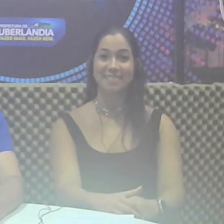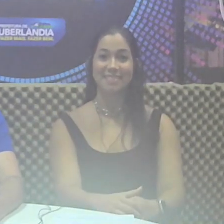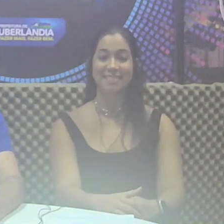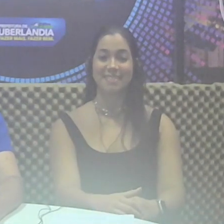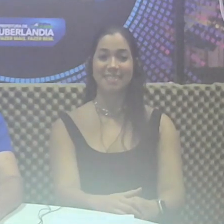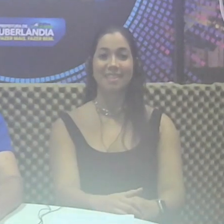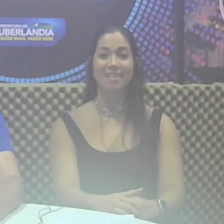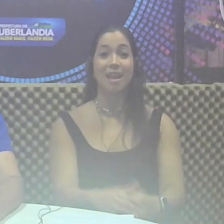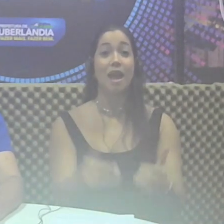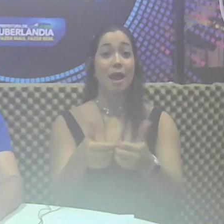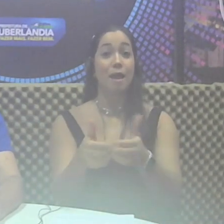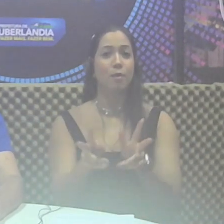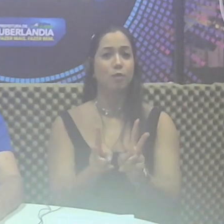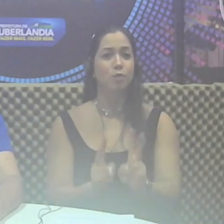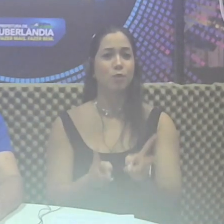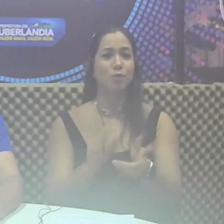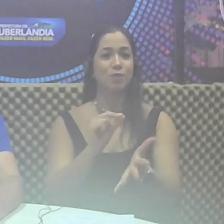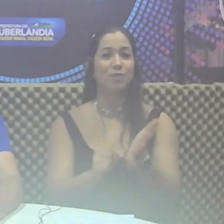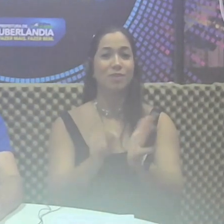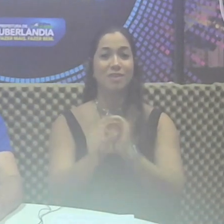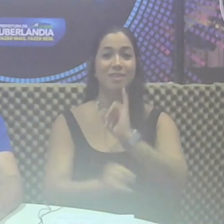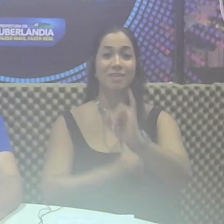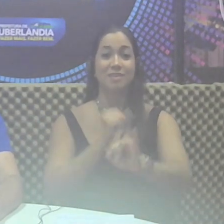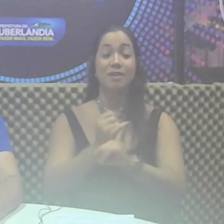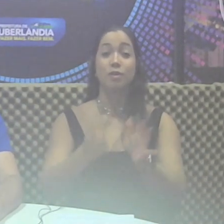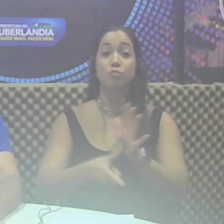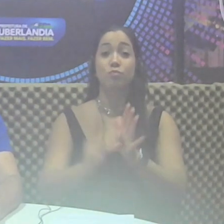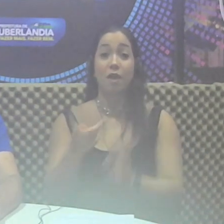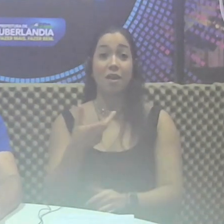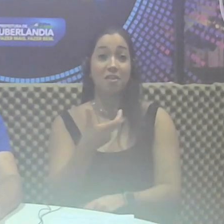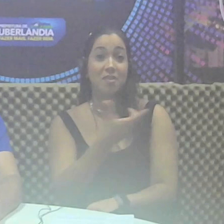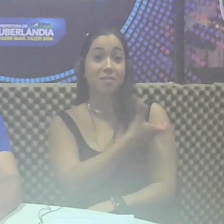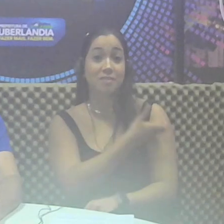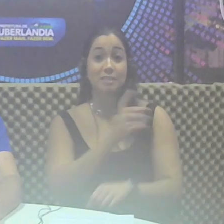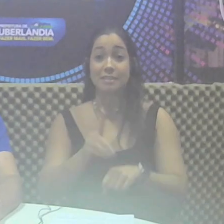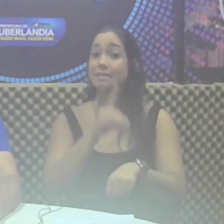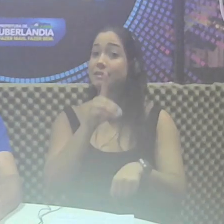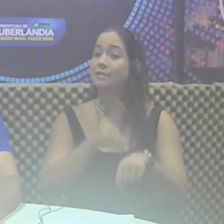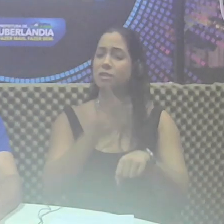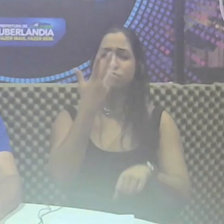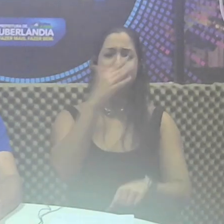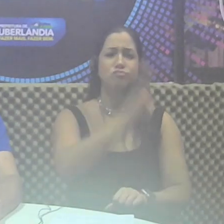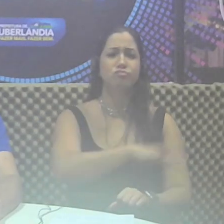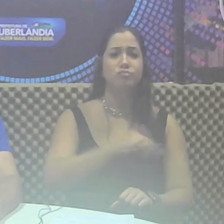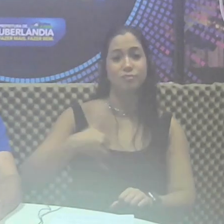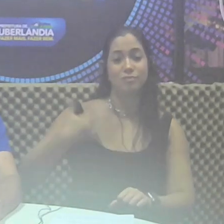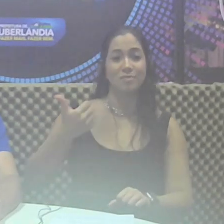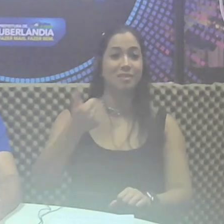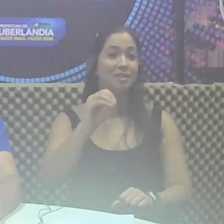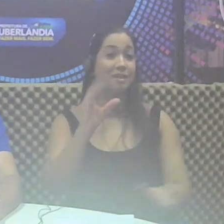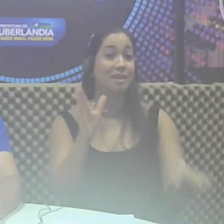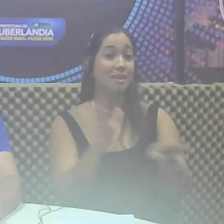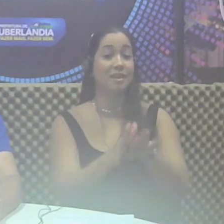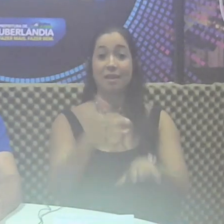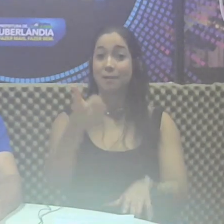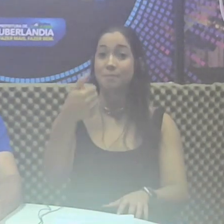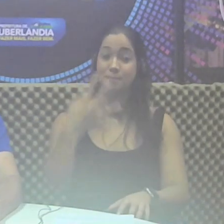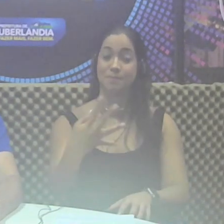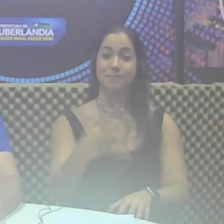notícias. Permanece aberto o cadastro online prévio para vacinação contra a dengue de crianças de 10 a 14